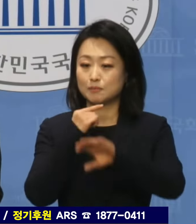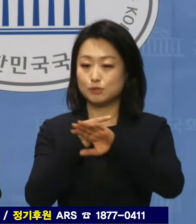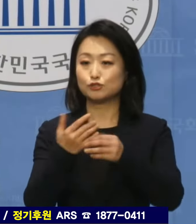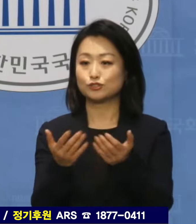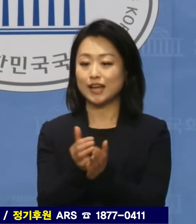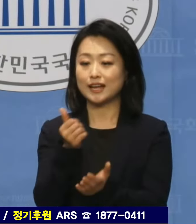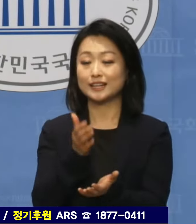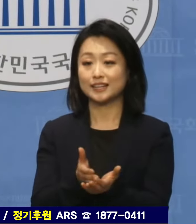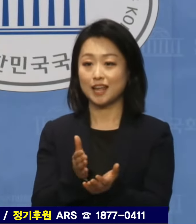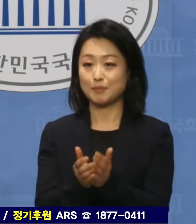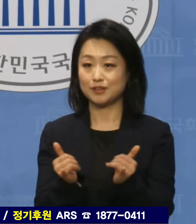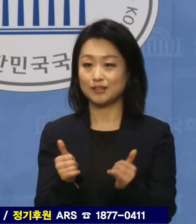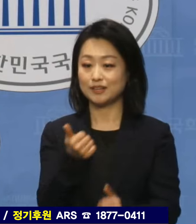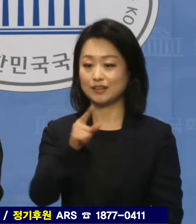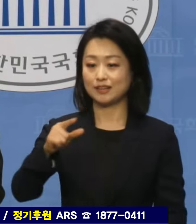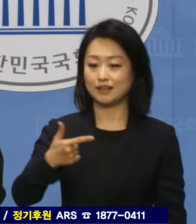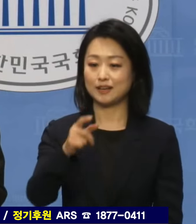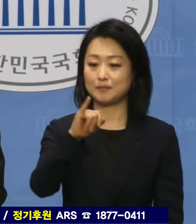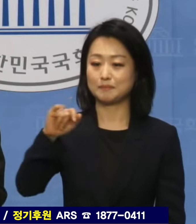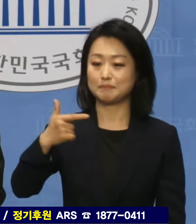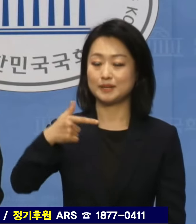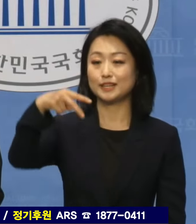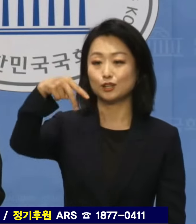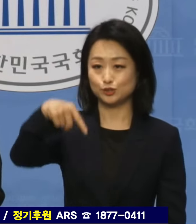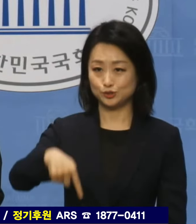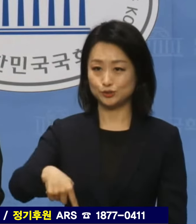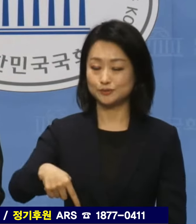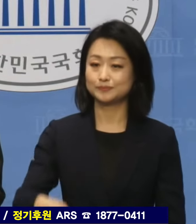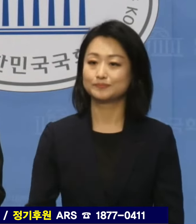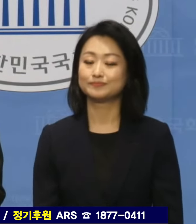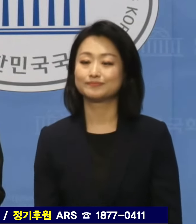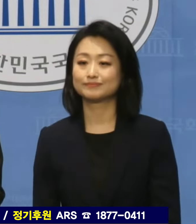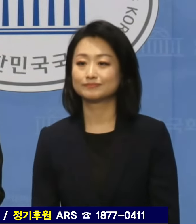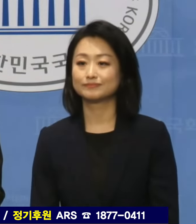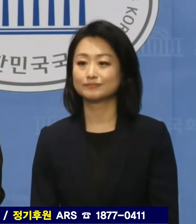더불어민주당 대변인 한민수입니다. 논평을 발표하겠습니다.